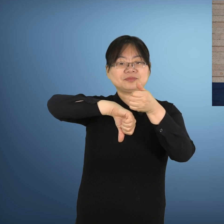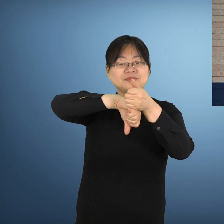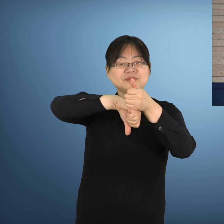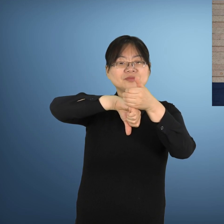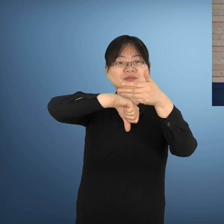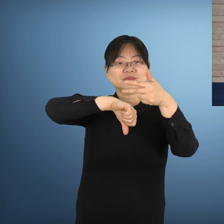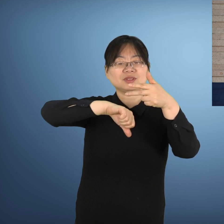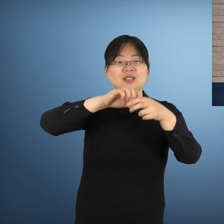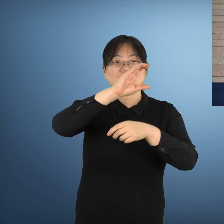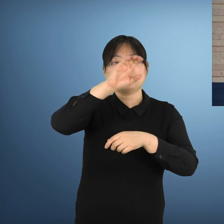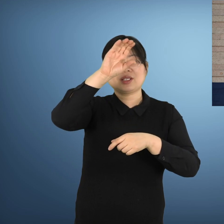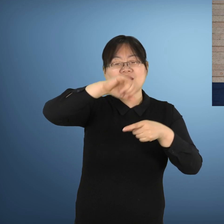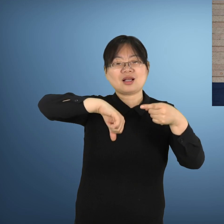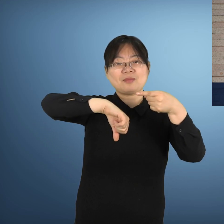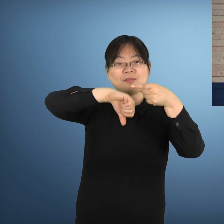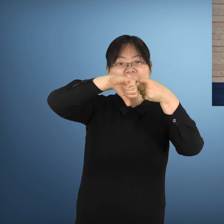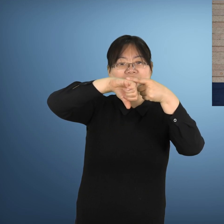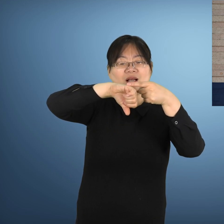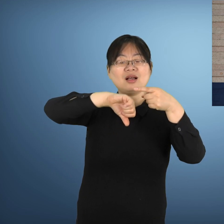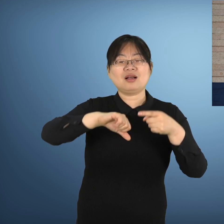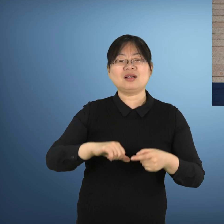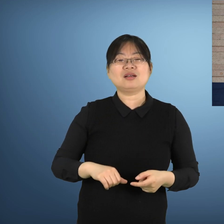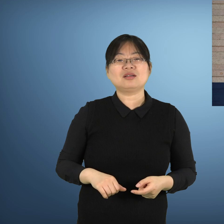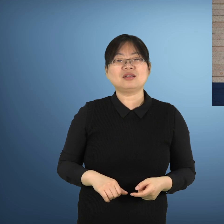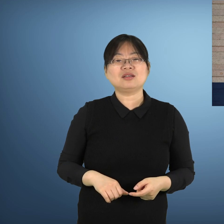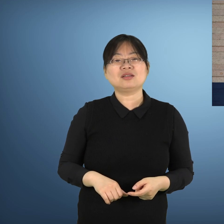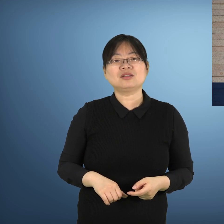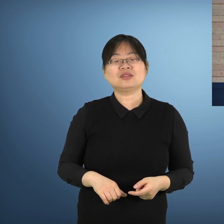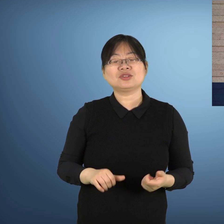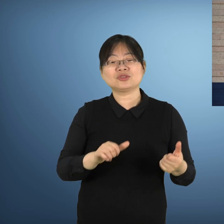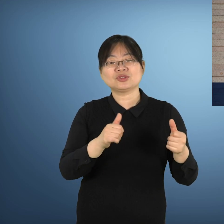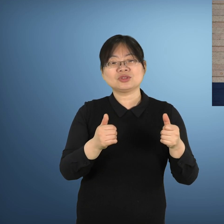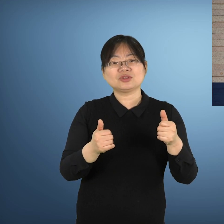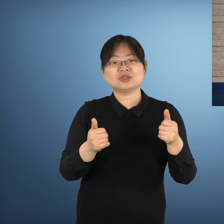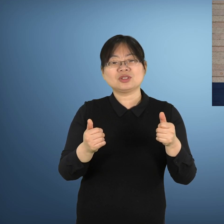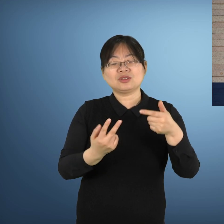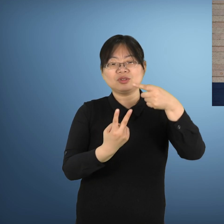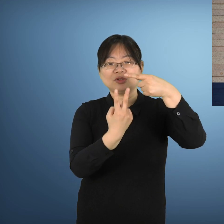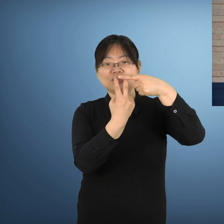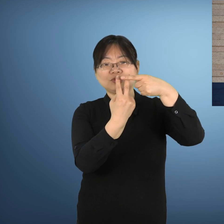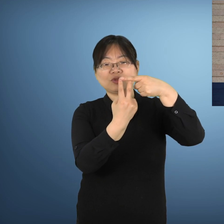죽었다는 기록들이 고대 문서에 남아 있어요. 클레멘트